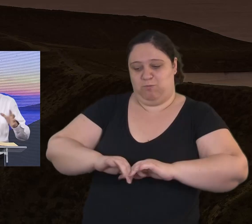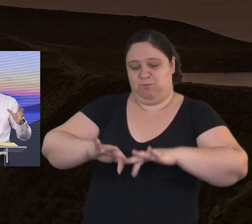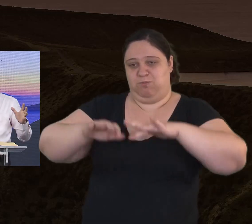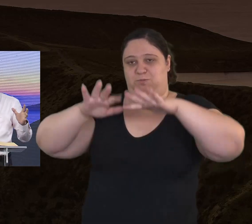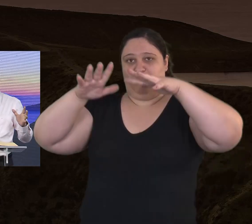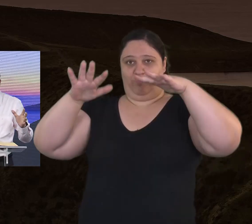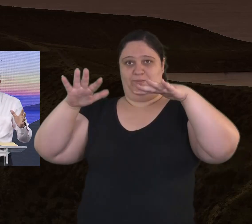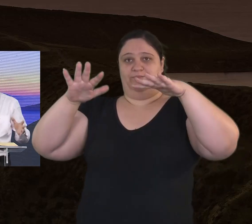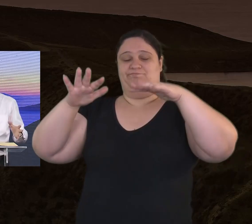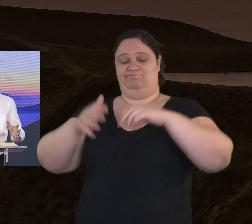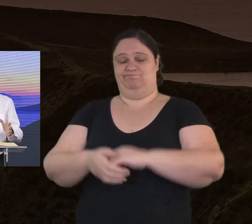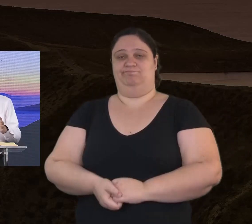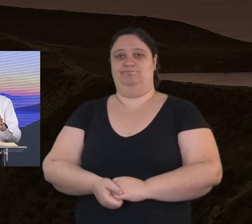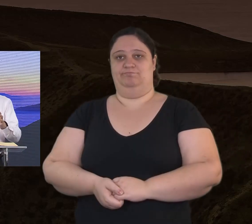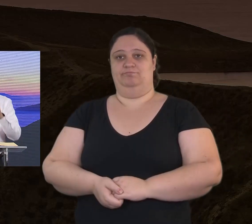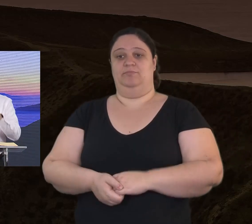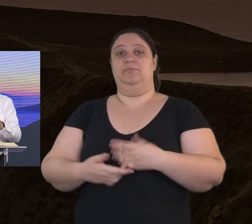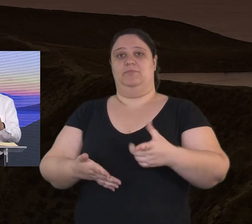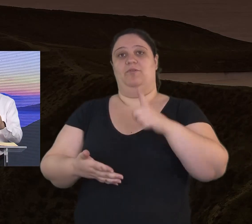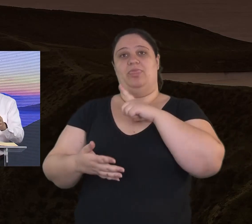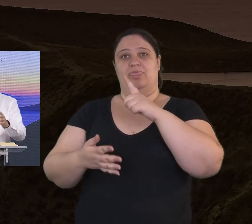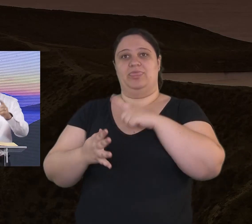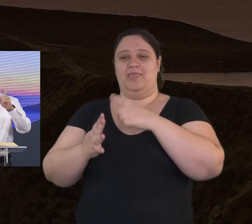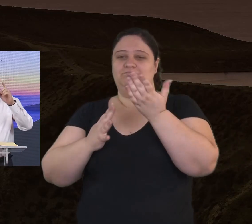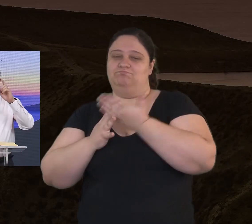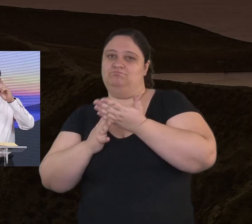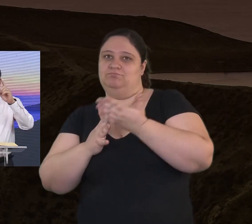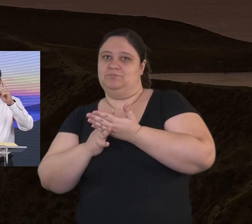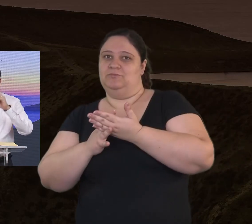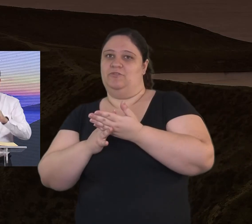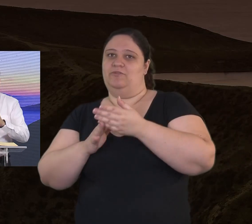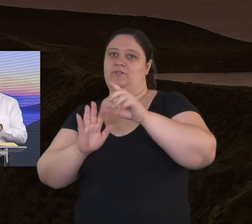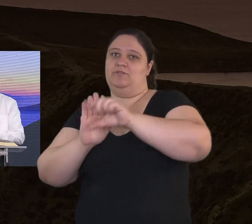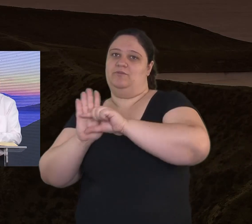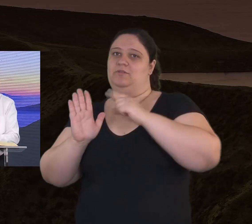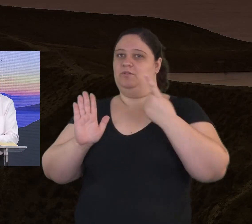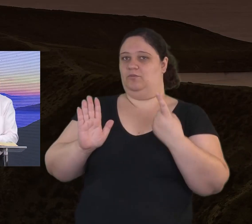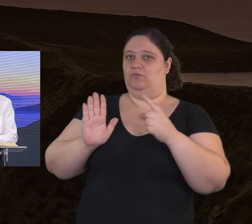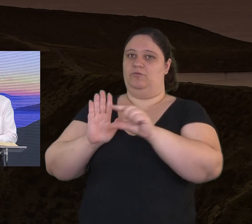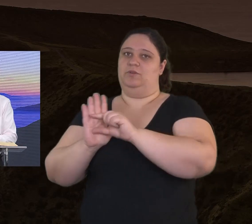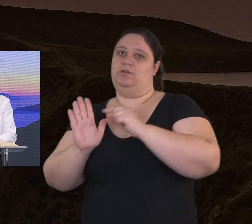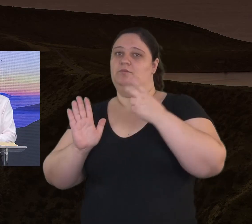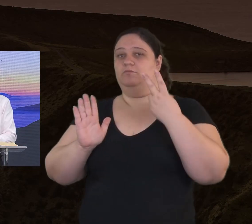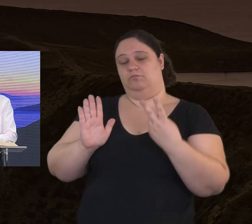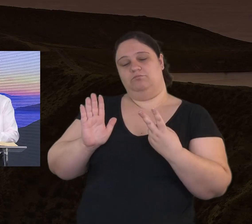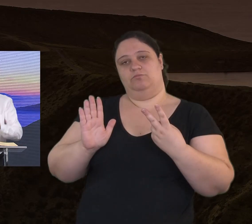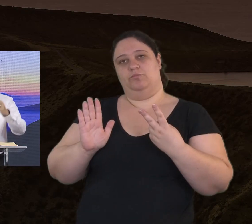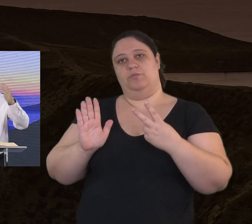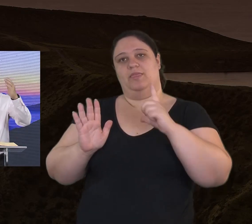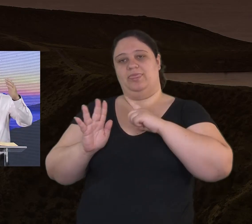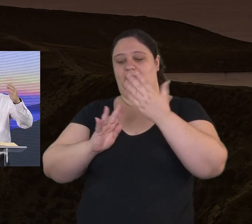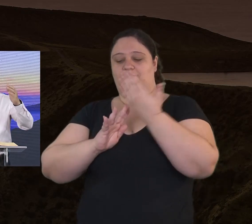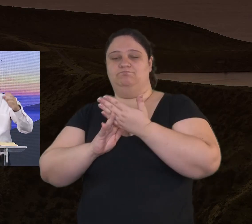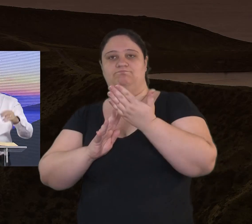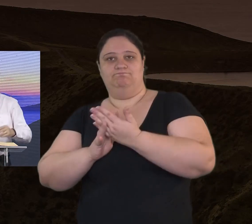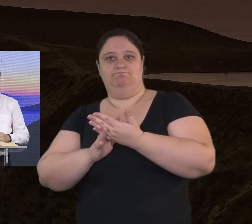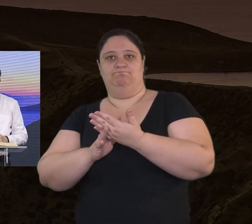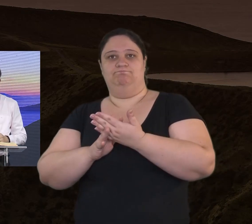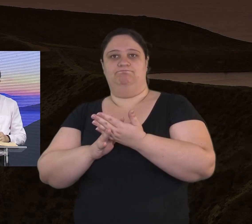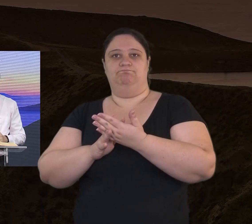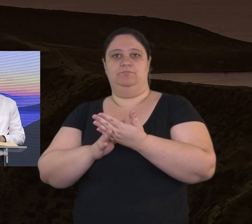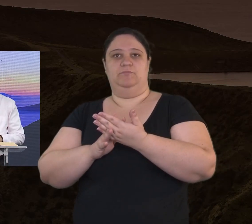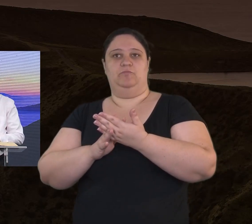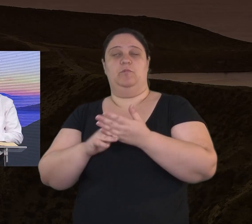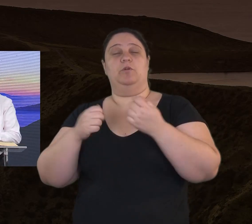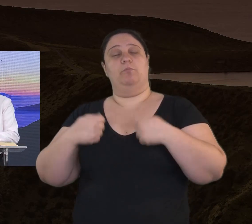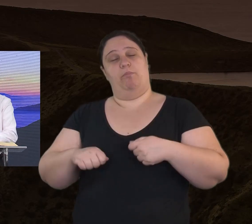nós temos aqui, né, um intervalo entre o versículo 1 e o versículo 2 de Gênesis 1. Esse intervalo pode